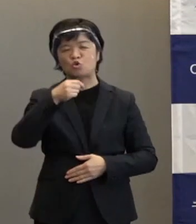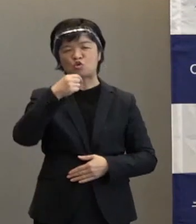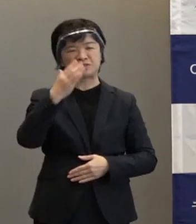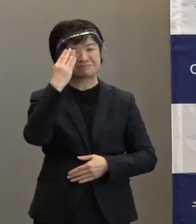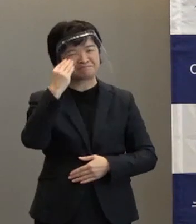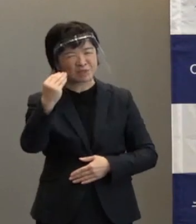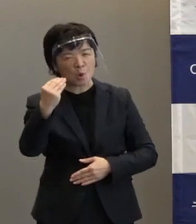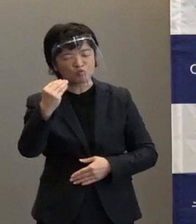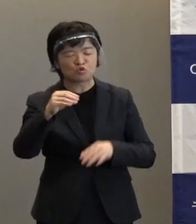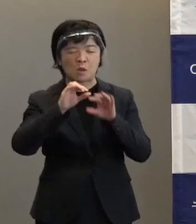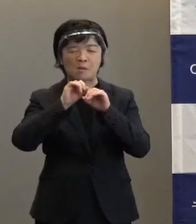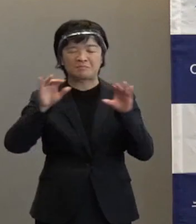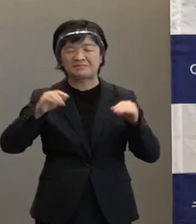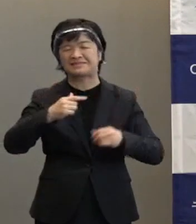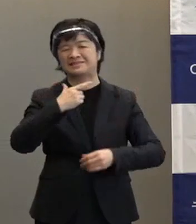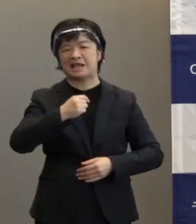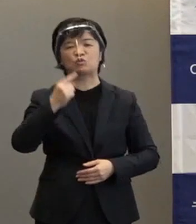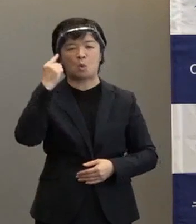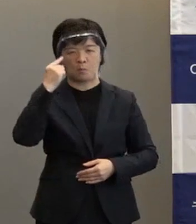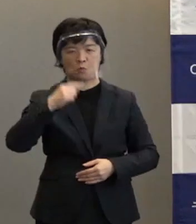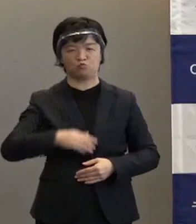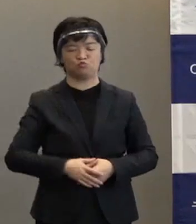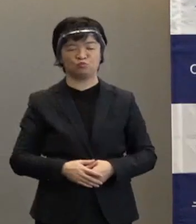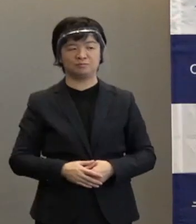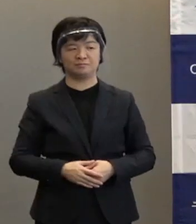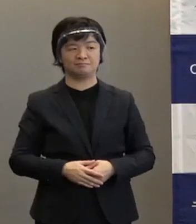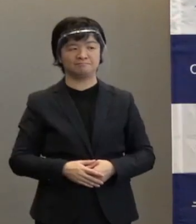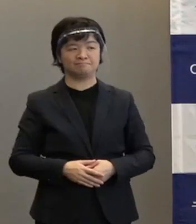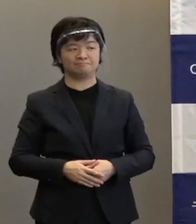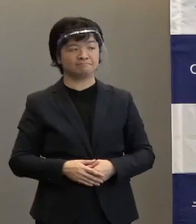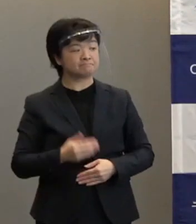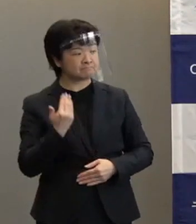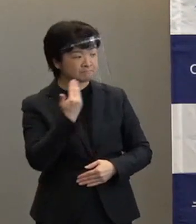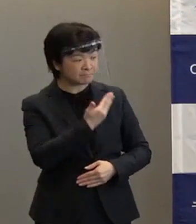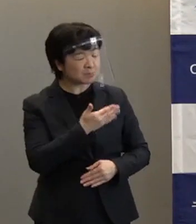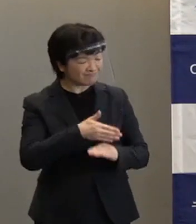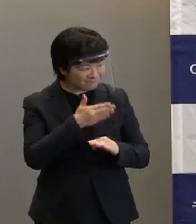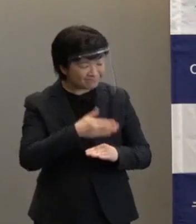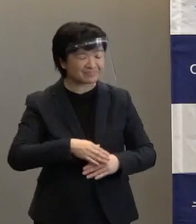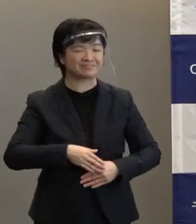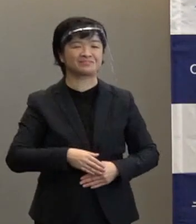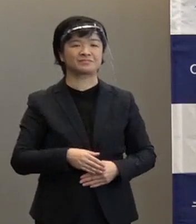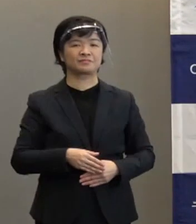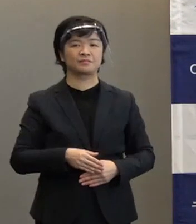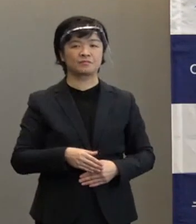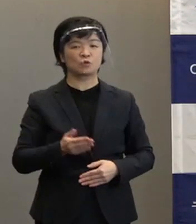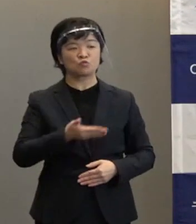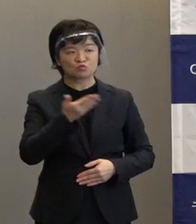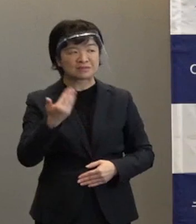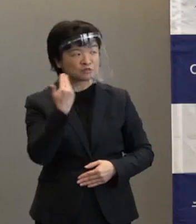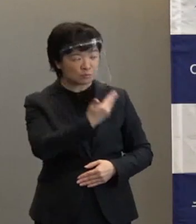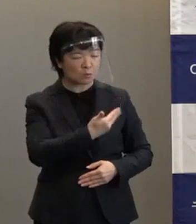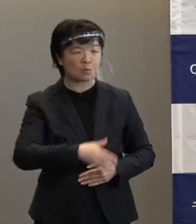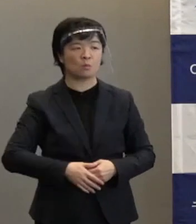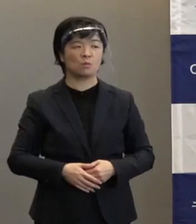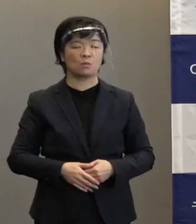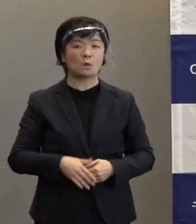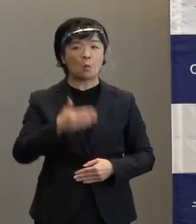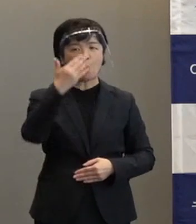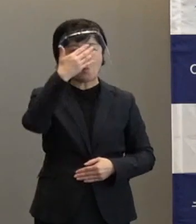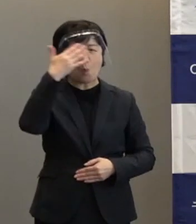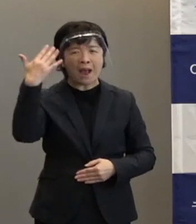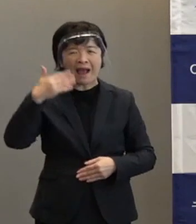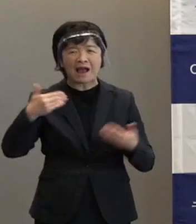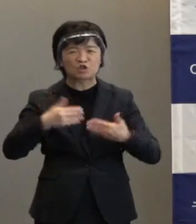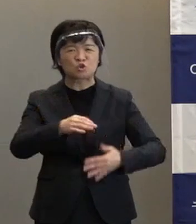ですね、PR できればなというふうに思っています。 ありがとうございます。合わせてこの若手職員のアイ